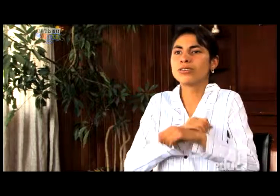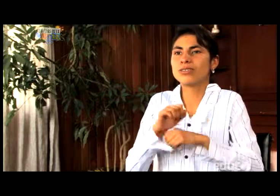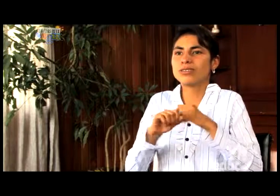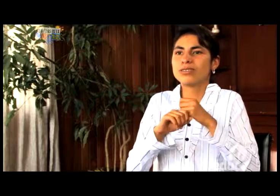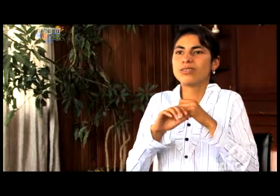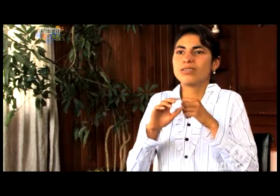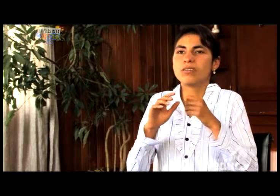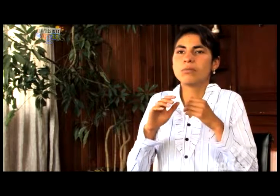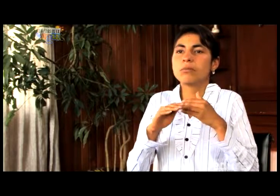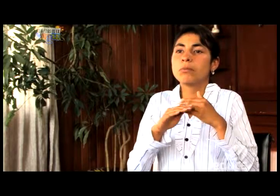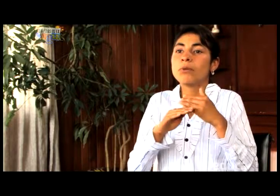9 años.